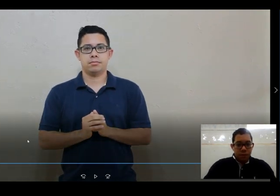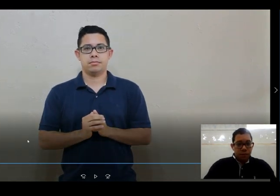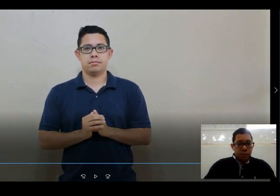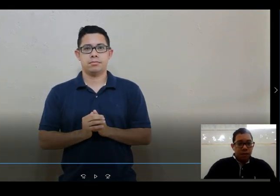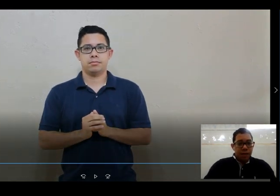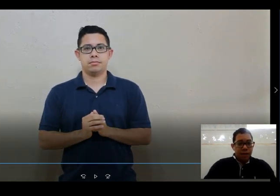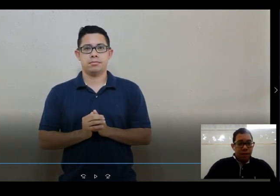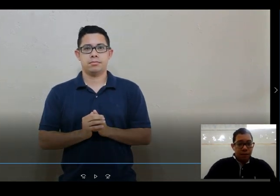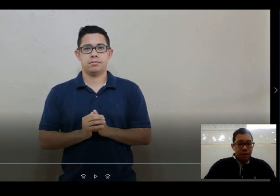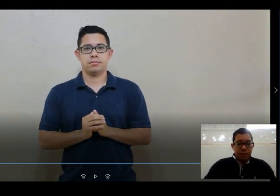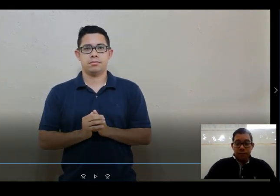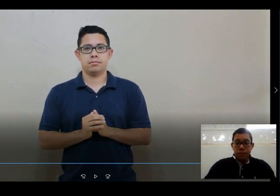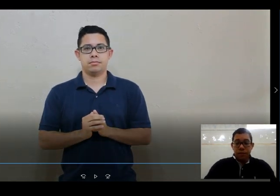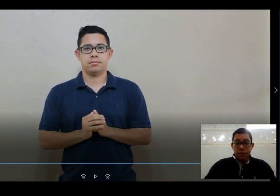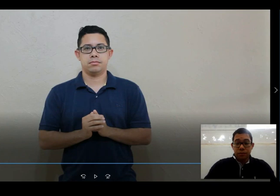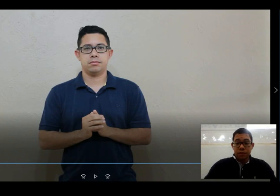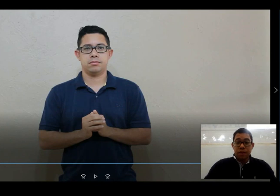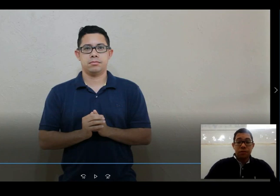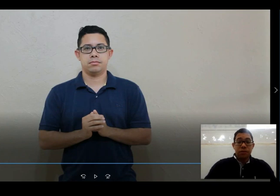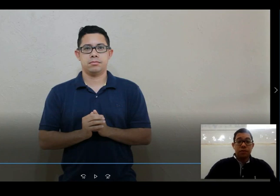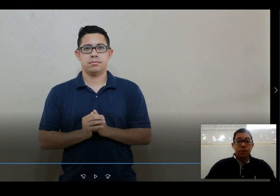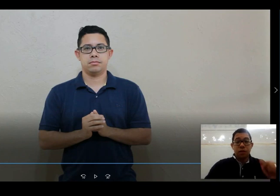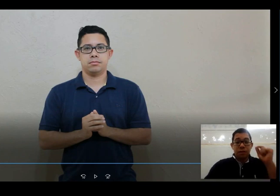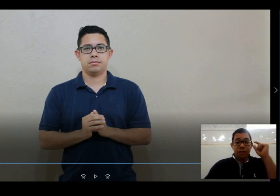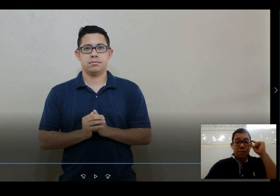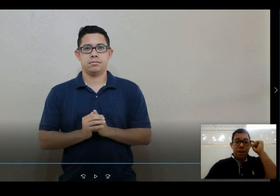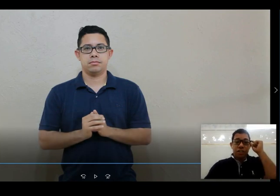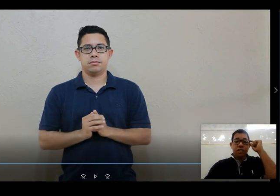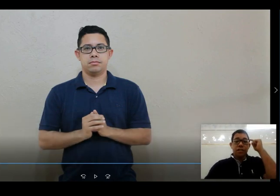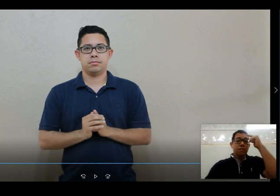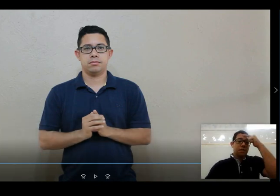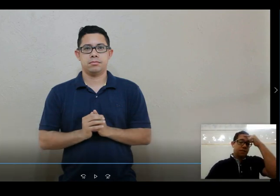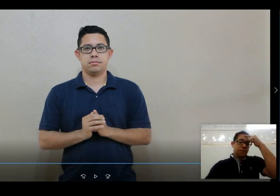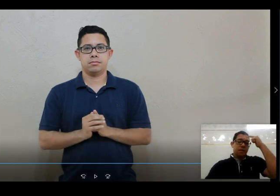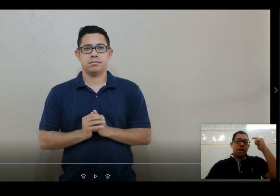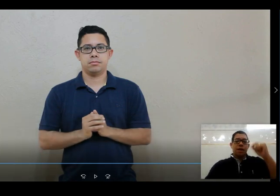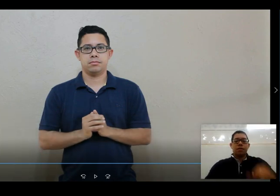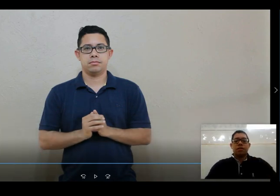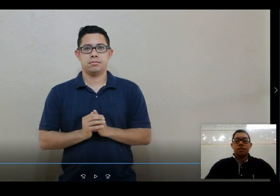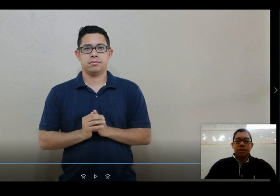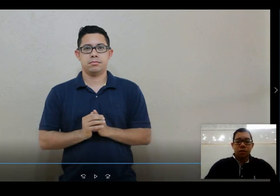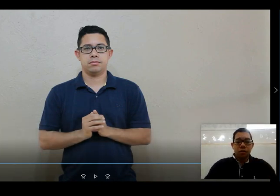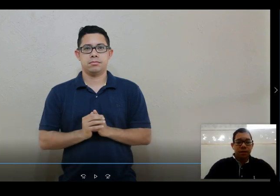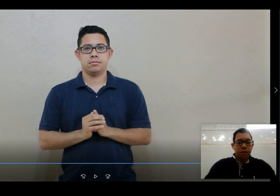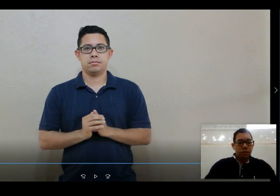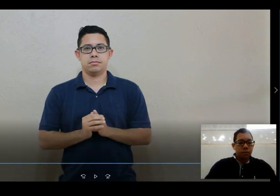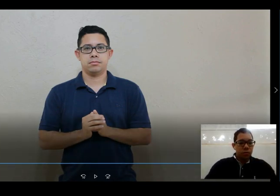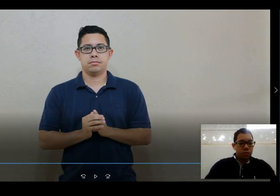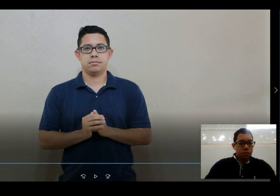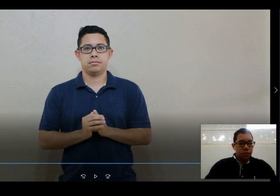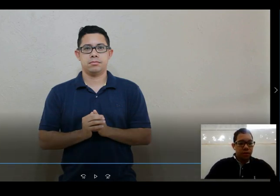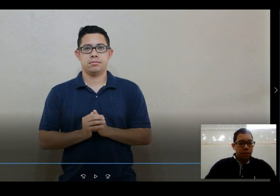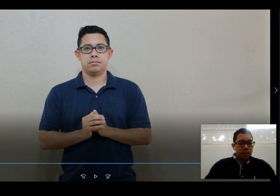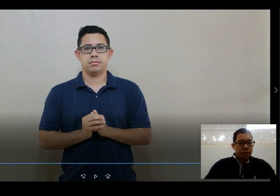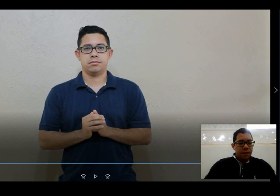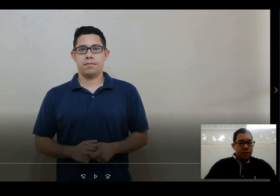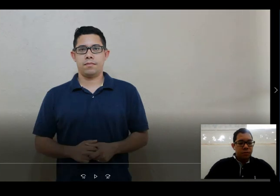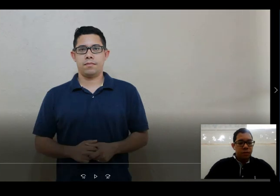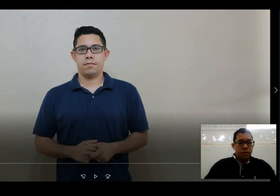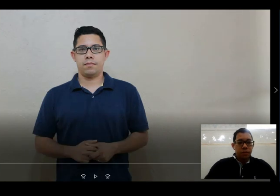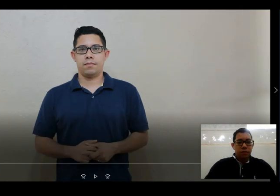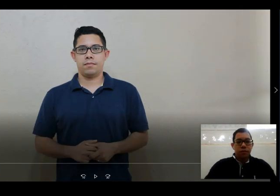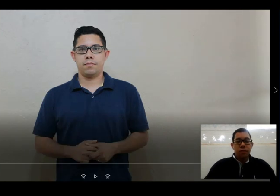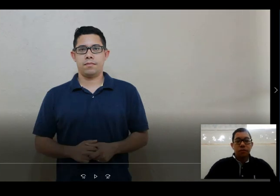Ok. Vamos falar com relação ao texto, né? Vocês viram essa parte em Libras. Agora a gente vai estar comentando um pouco sobre